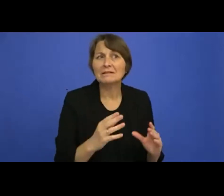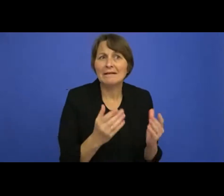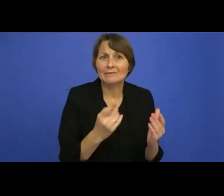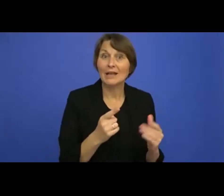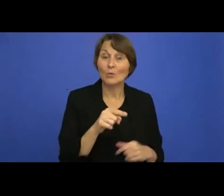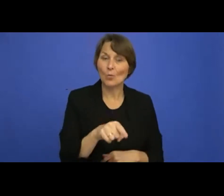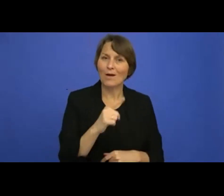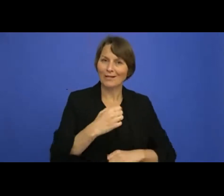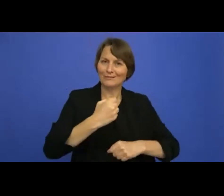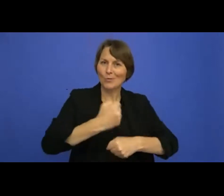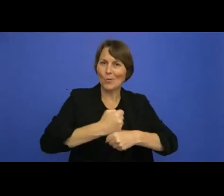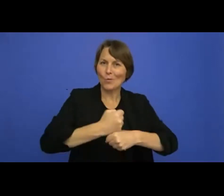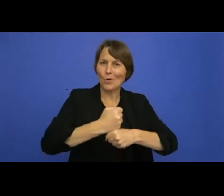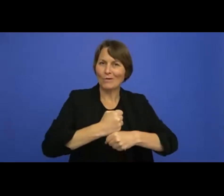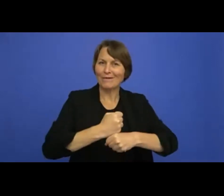former ultérieurement,